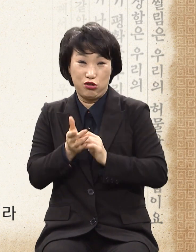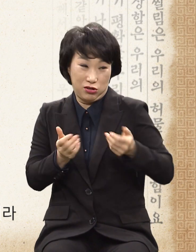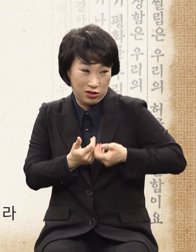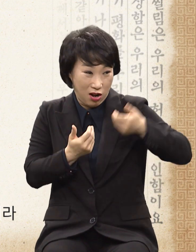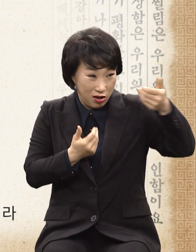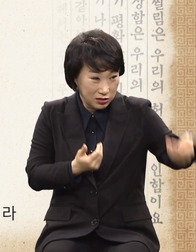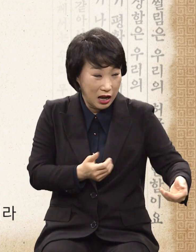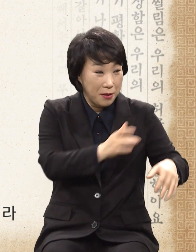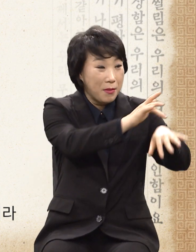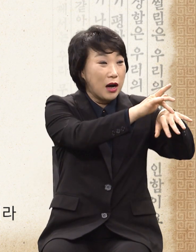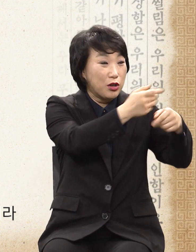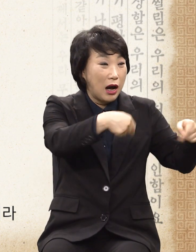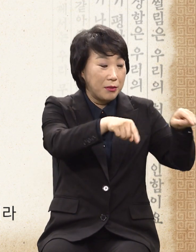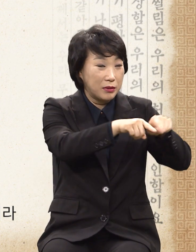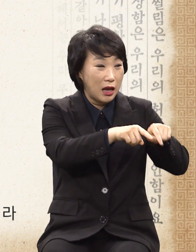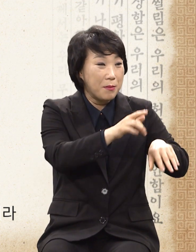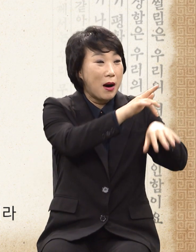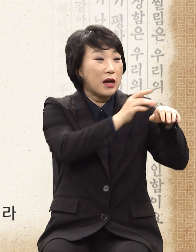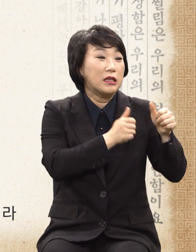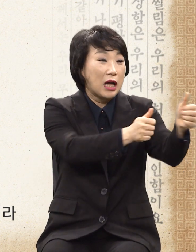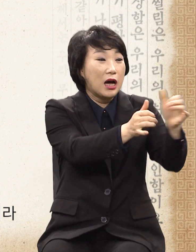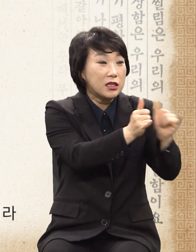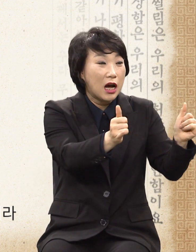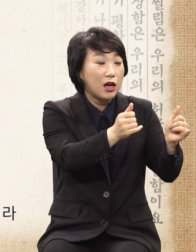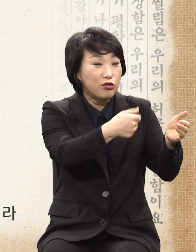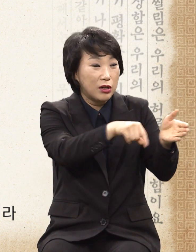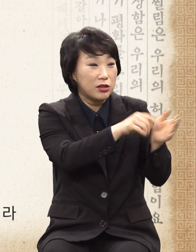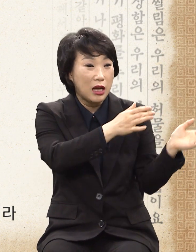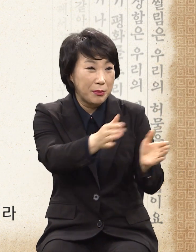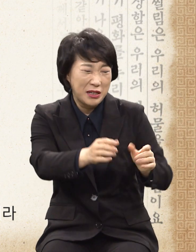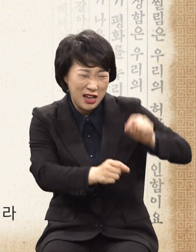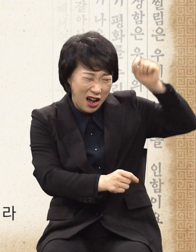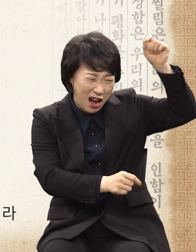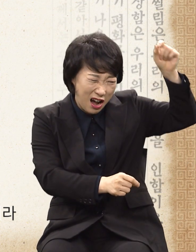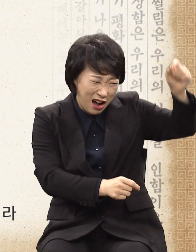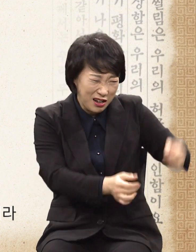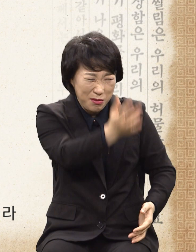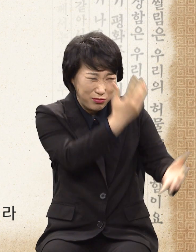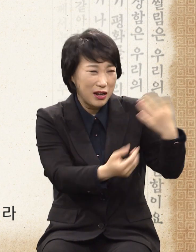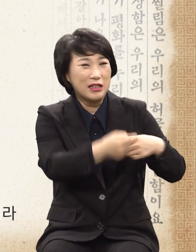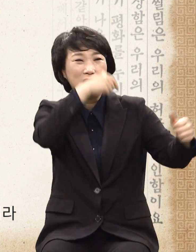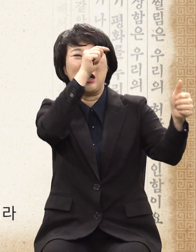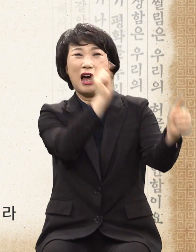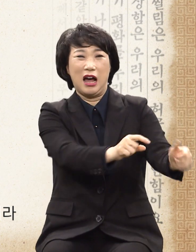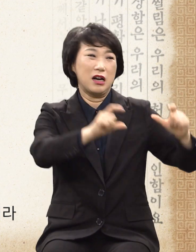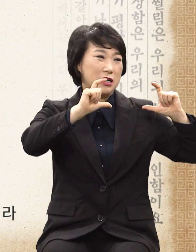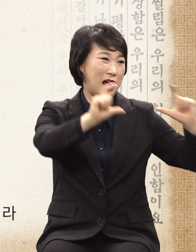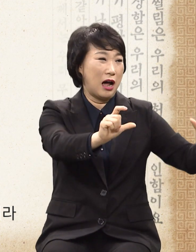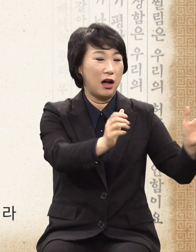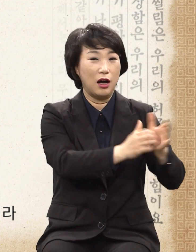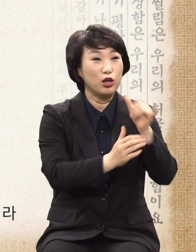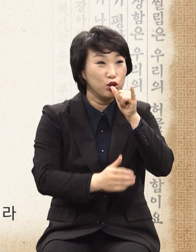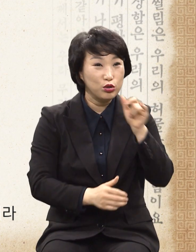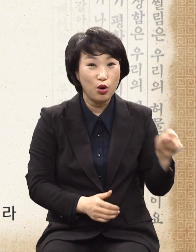떠나 마귀와 더불어 그 사자들을 위해서 예비된 영영한 불로 들어가라.